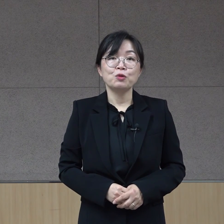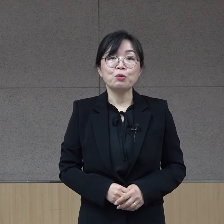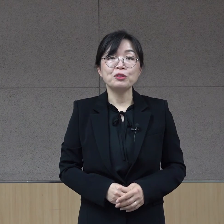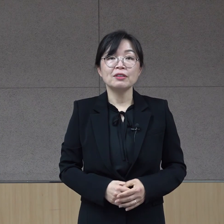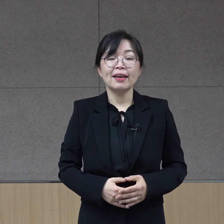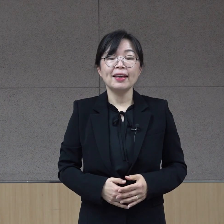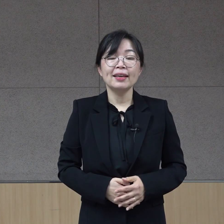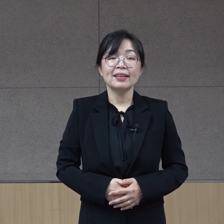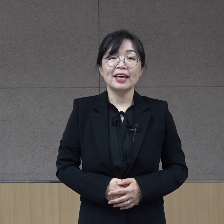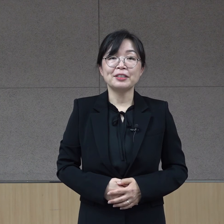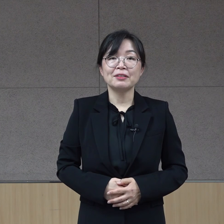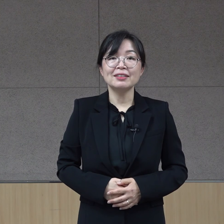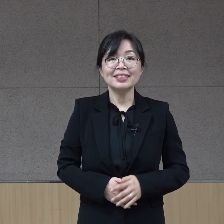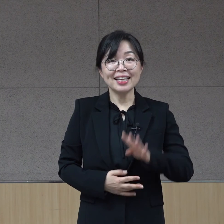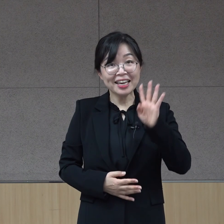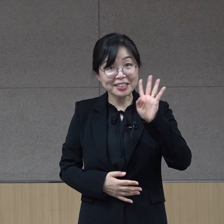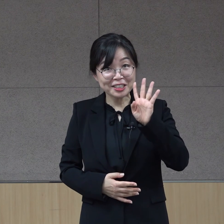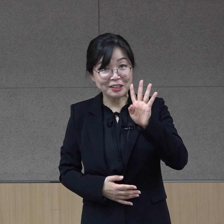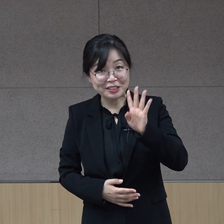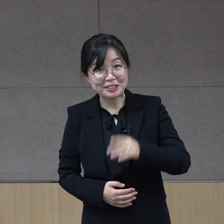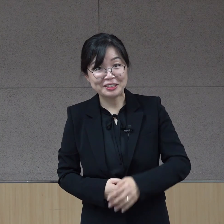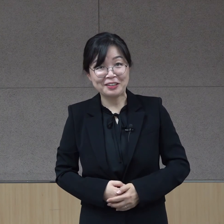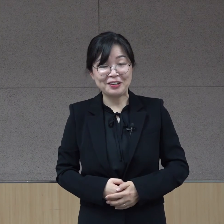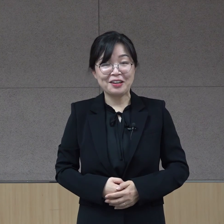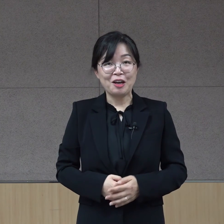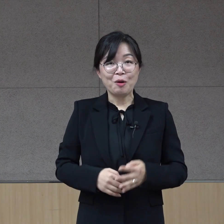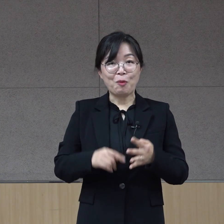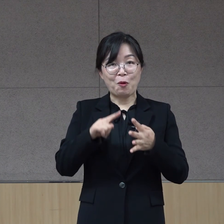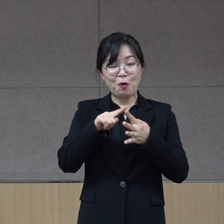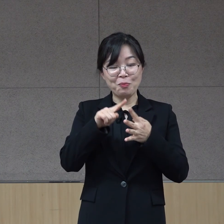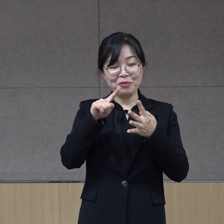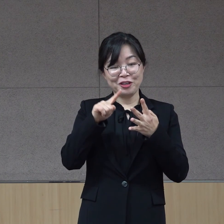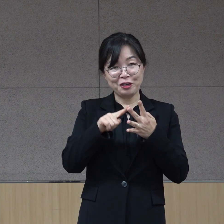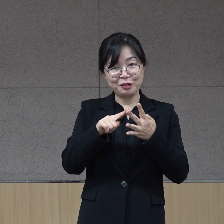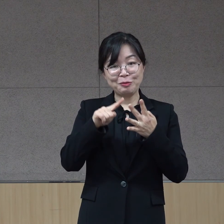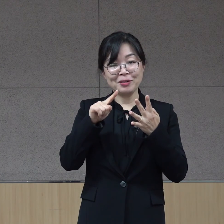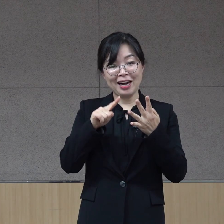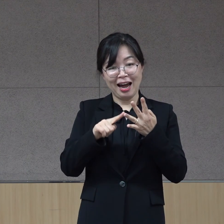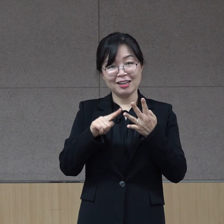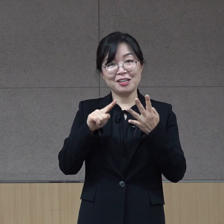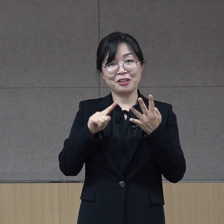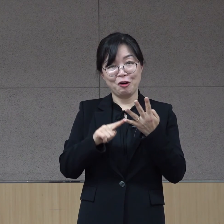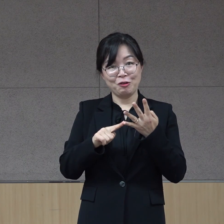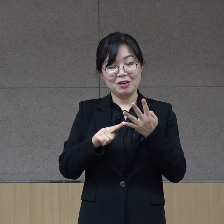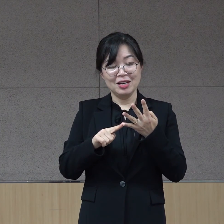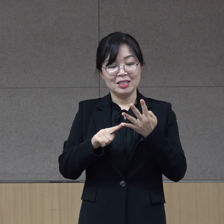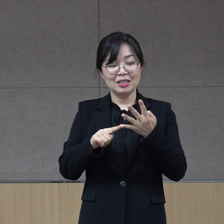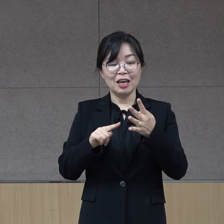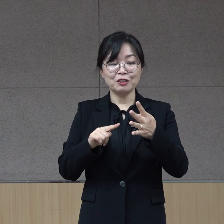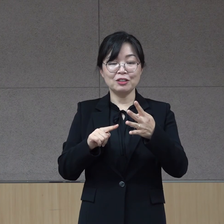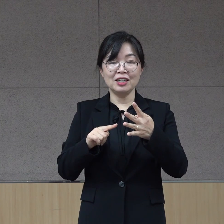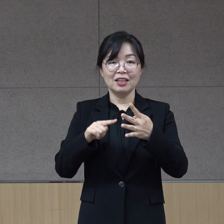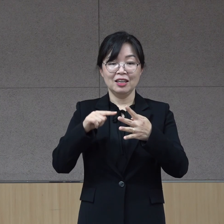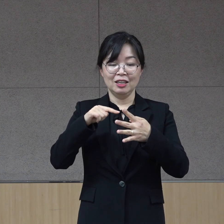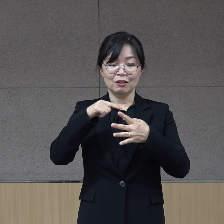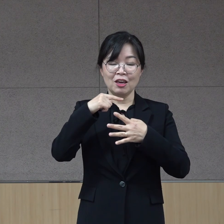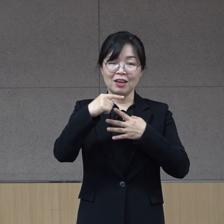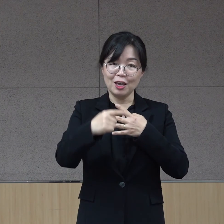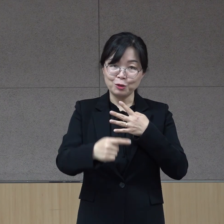조금 전에 계절은 사계절이라고 했었죠. 봄, 여름, 가을, 겨울. 이 계절이 이렇게